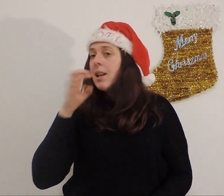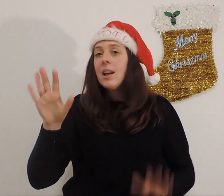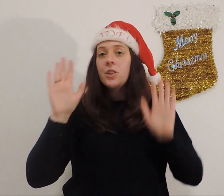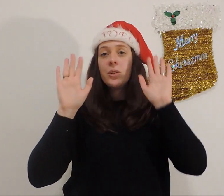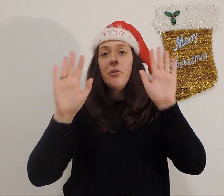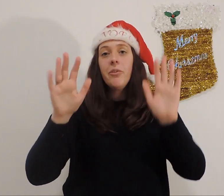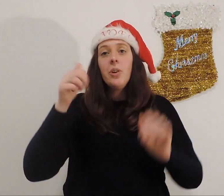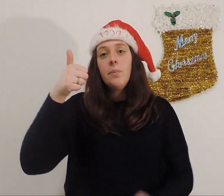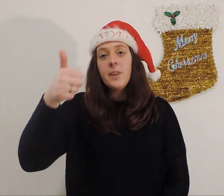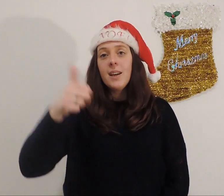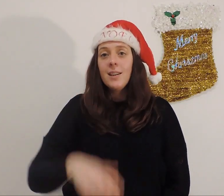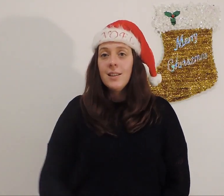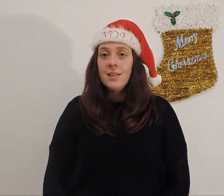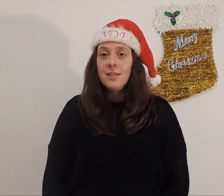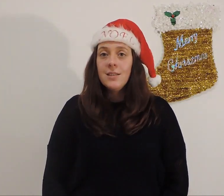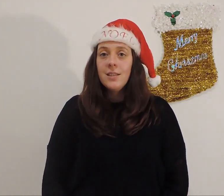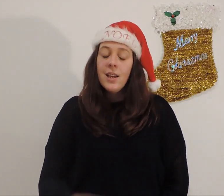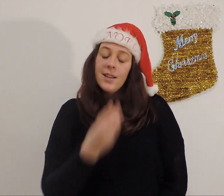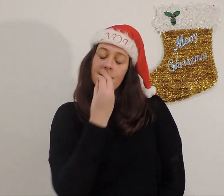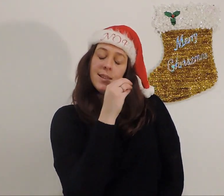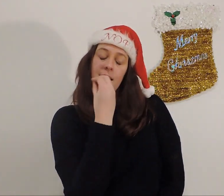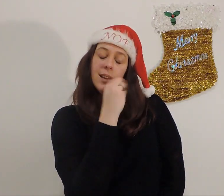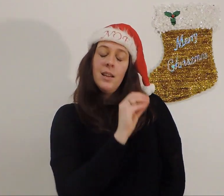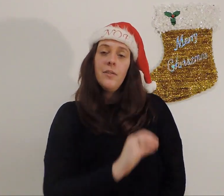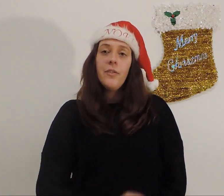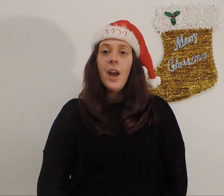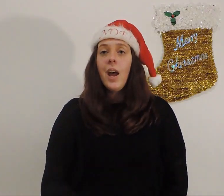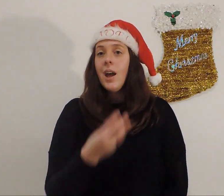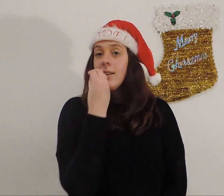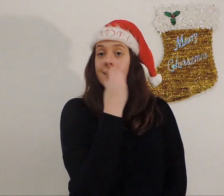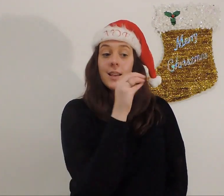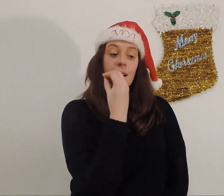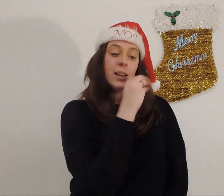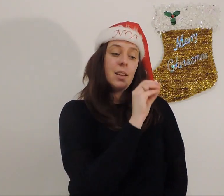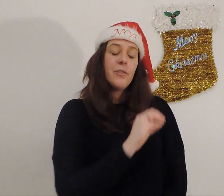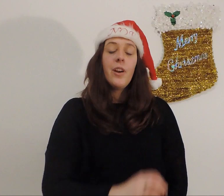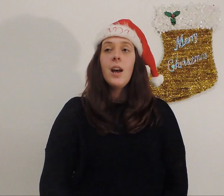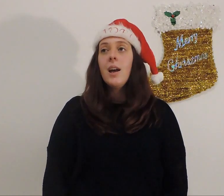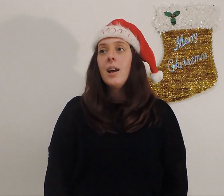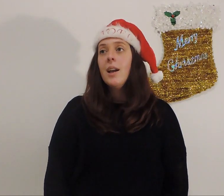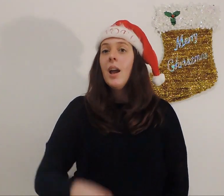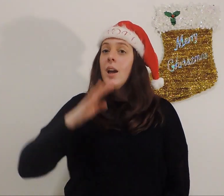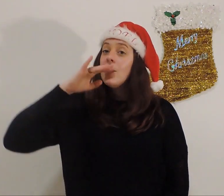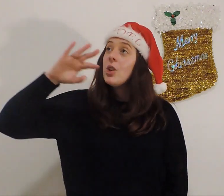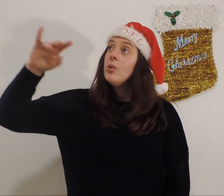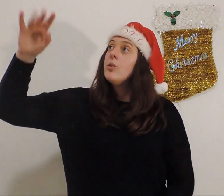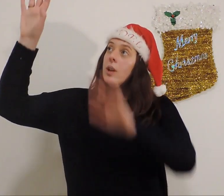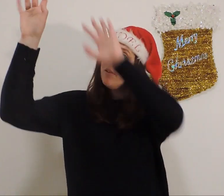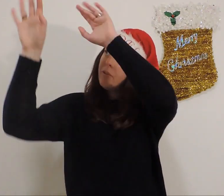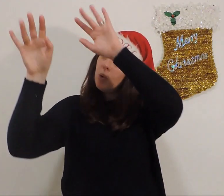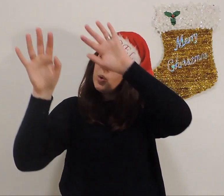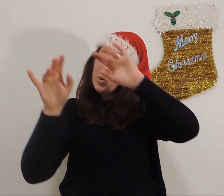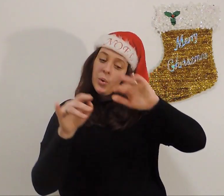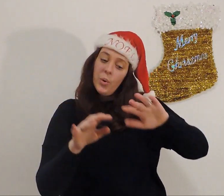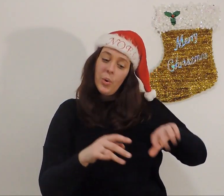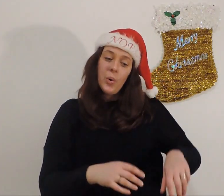les réchauffe bien. C'est l'hiver, c'est l'hiver, chantent les